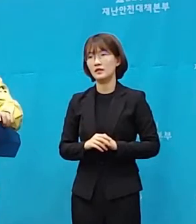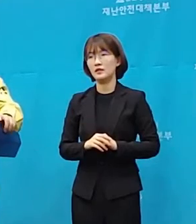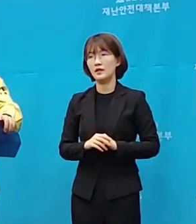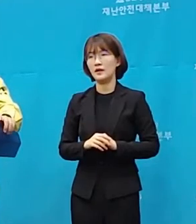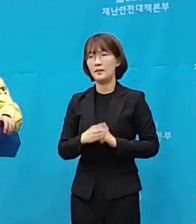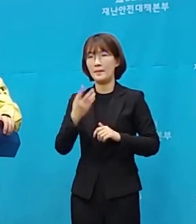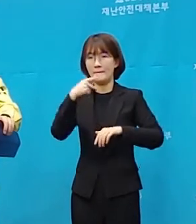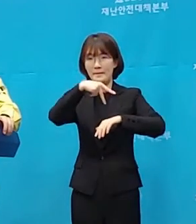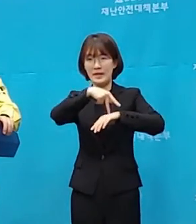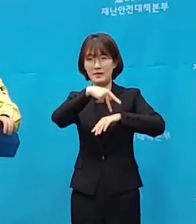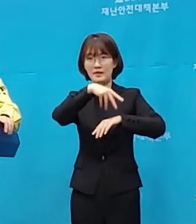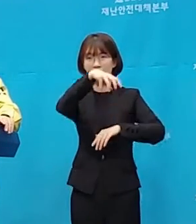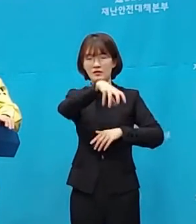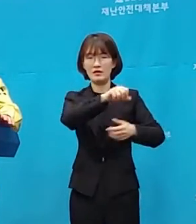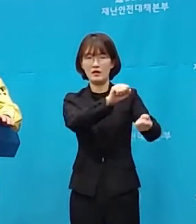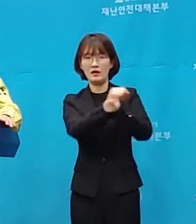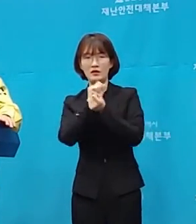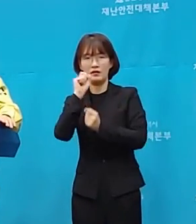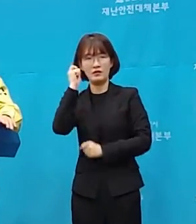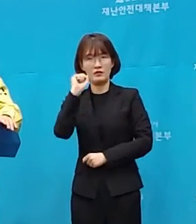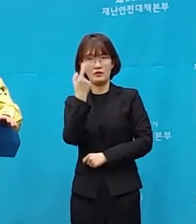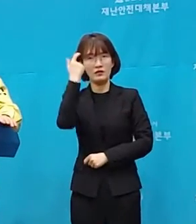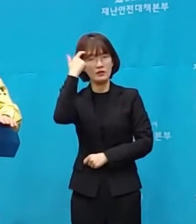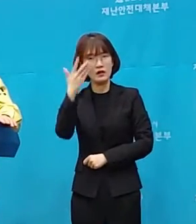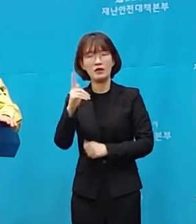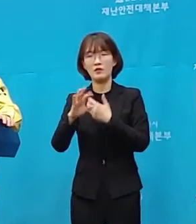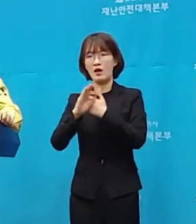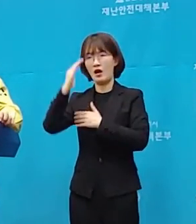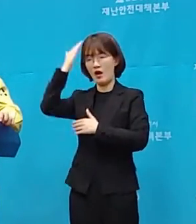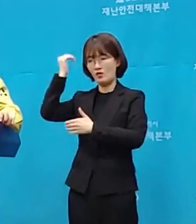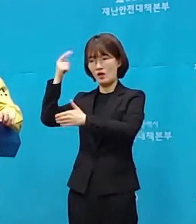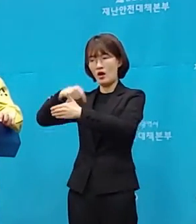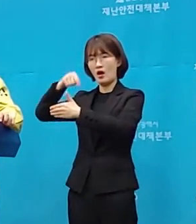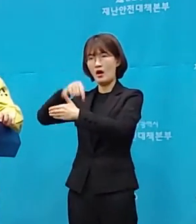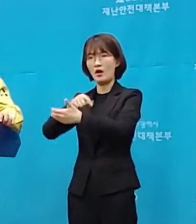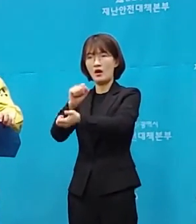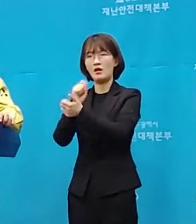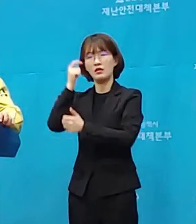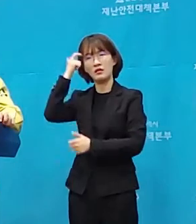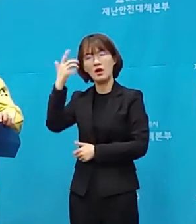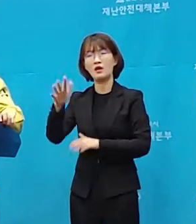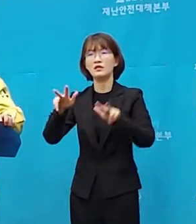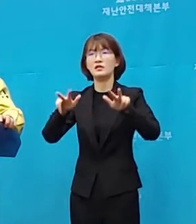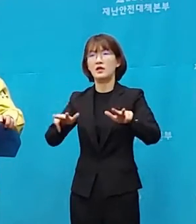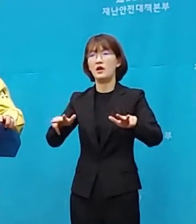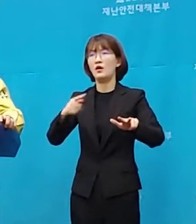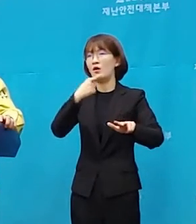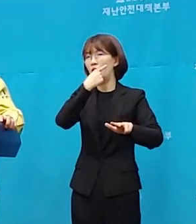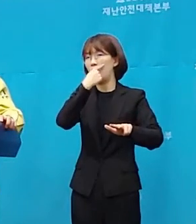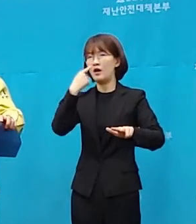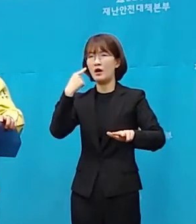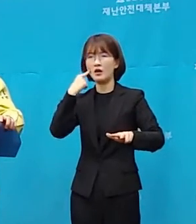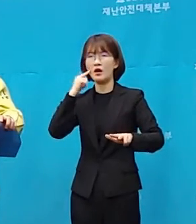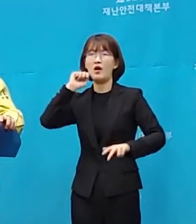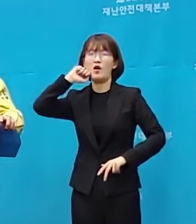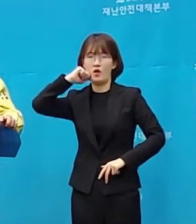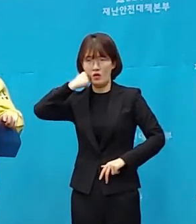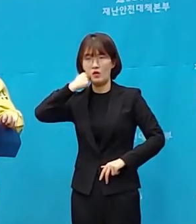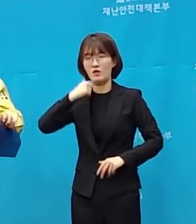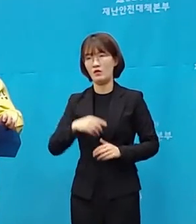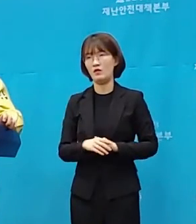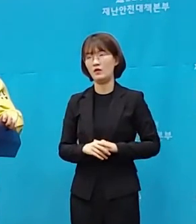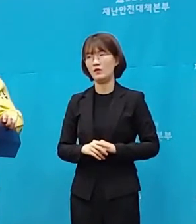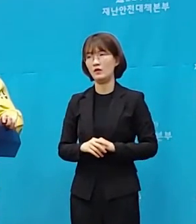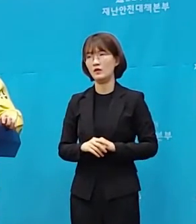이게 필리핀에서 이제 감염이 된 건지 국내에서 감염이 된 건지 이런 건 지금 현재 저희들이 파악하기가 지금 어려운 상황이